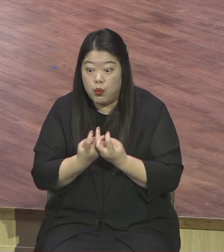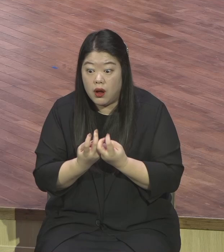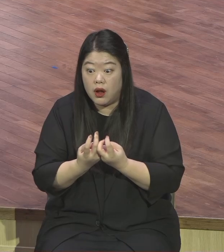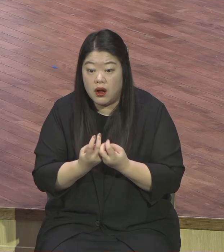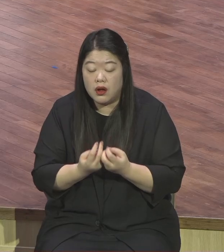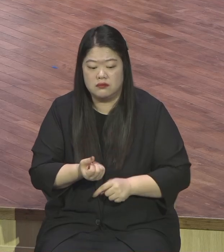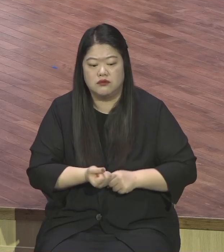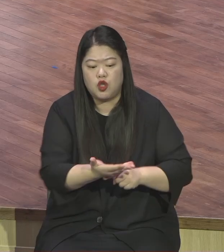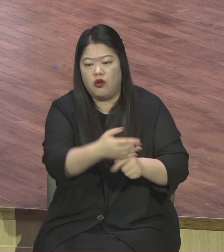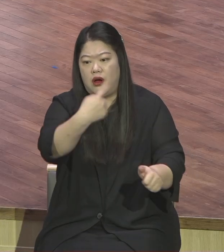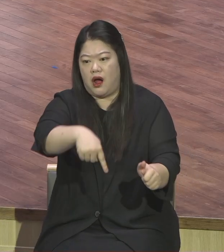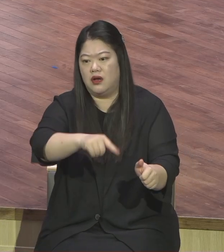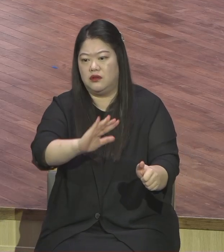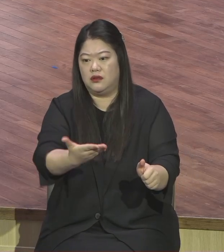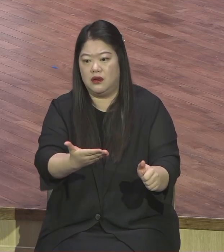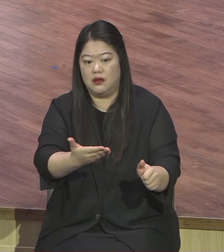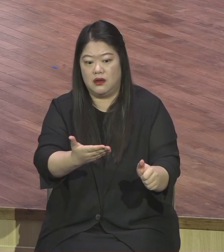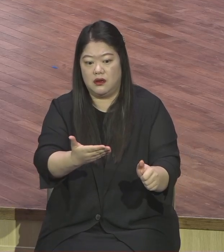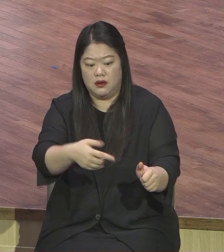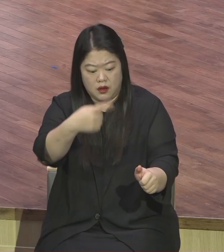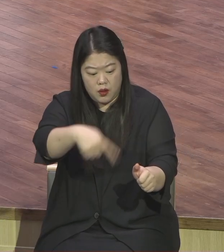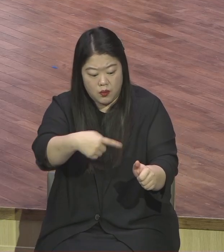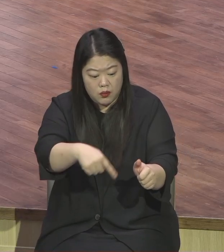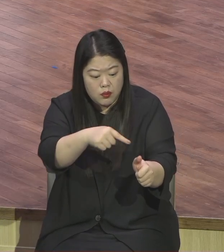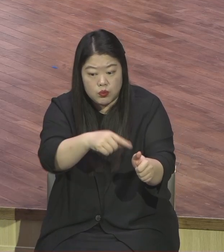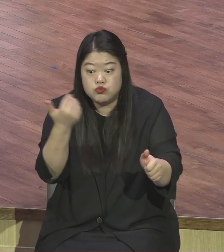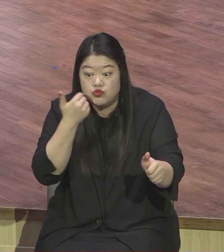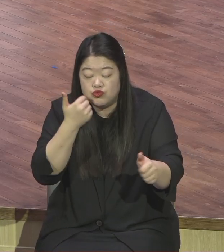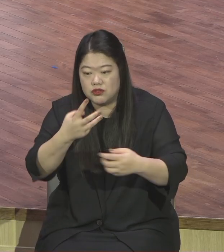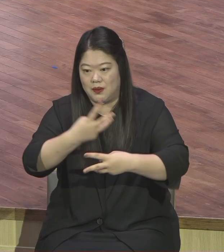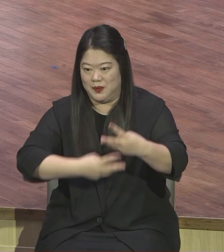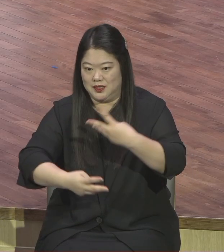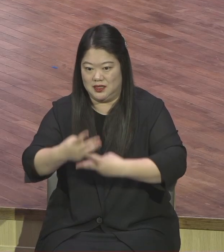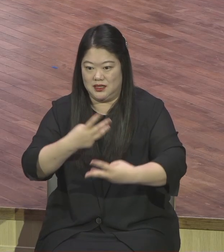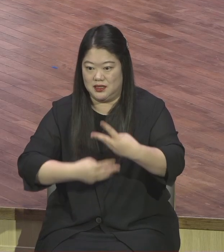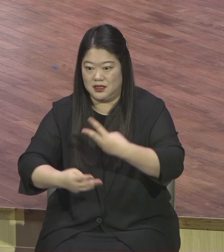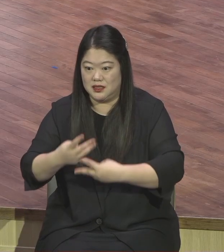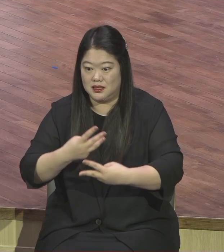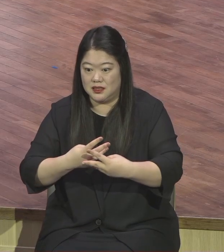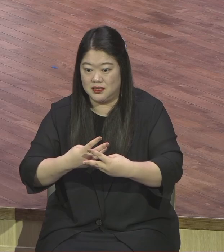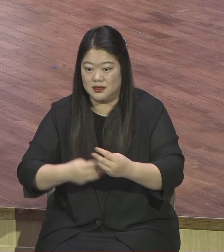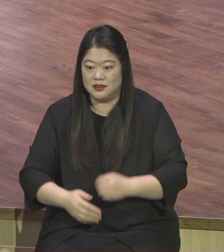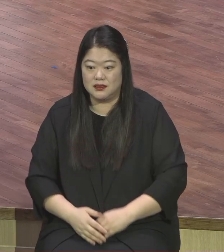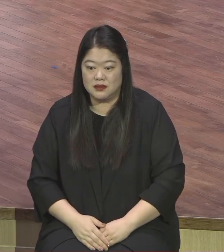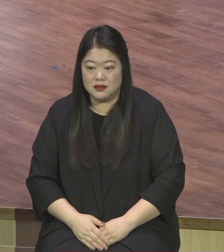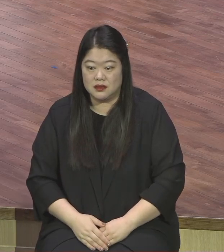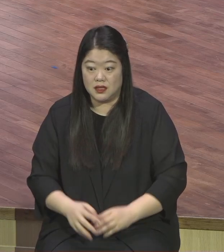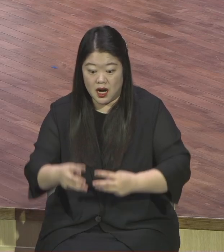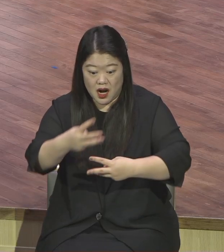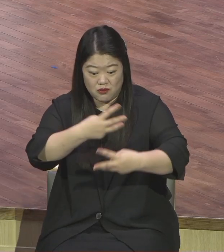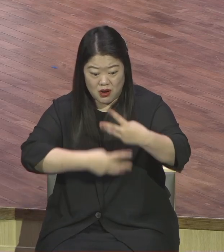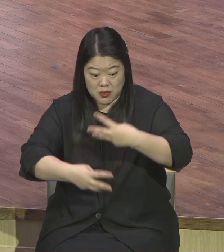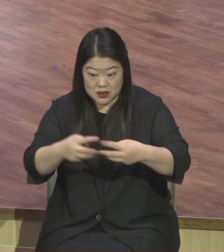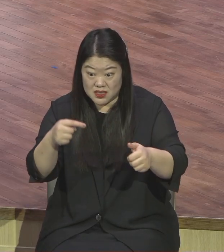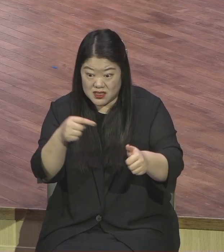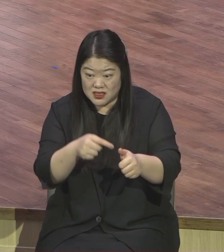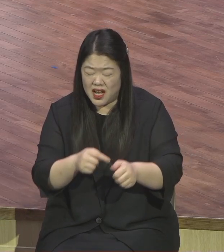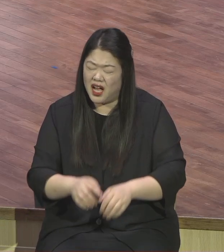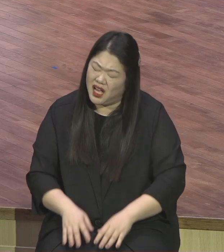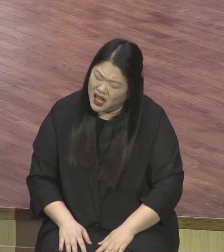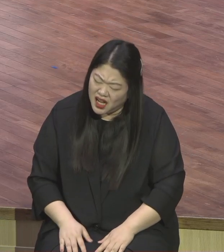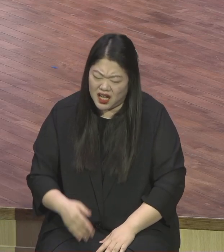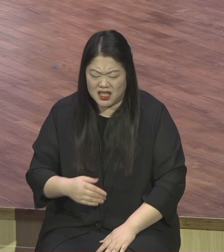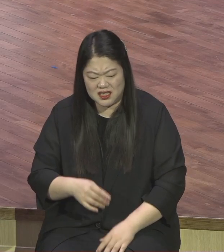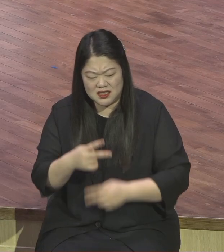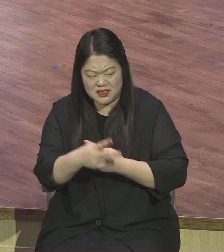자녀들에게, 이게 렘넌트 운동이에요. 렘넌트 운동은 이 시대적 운동입니다. 우리 자녀들에게